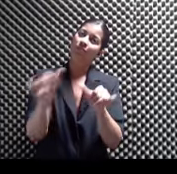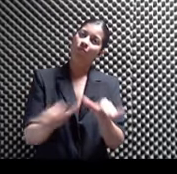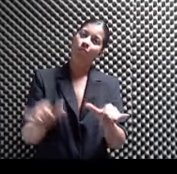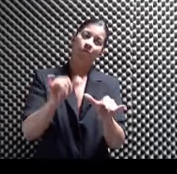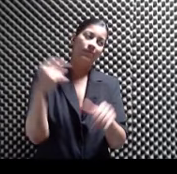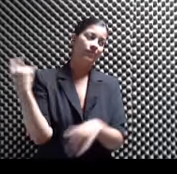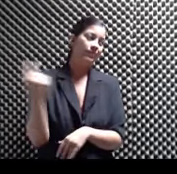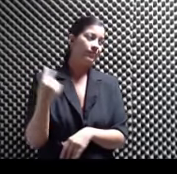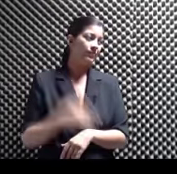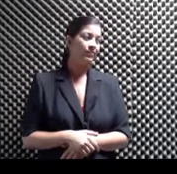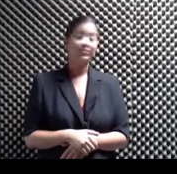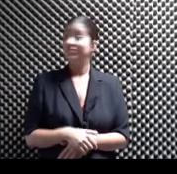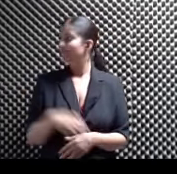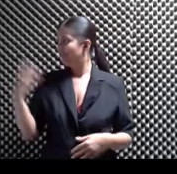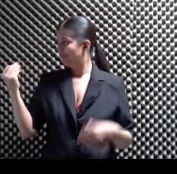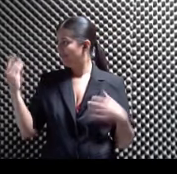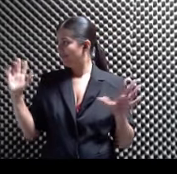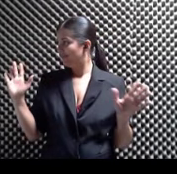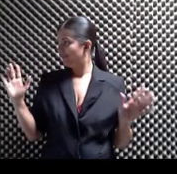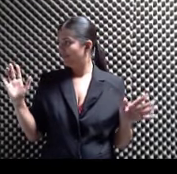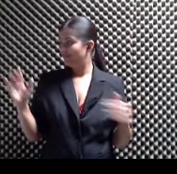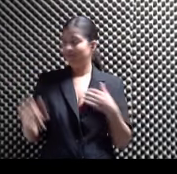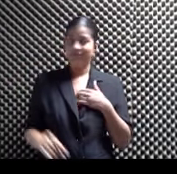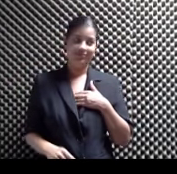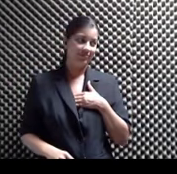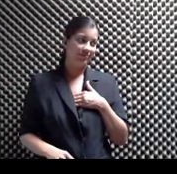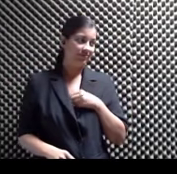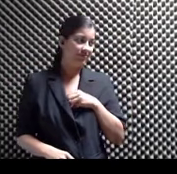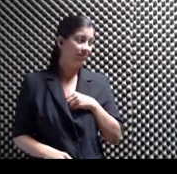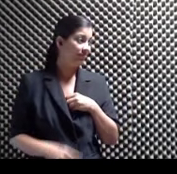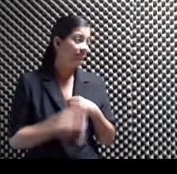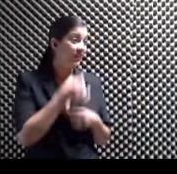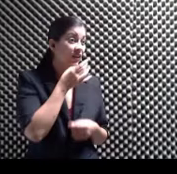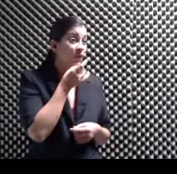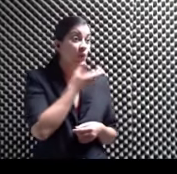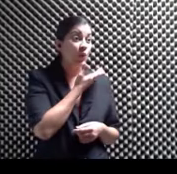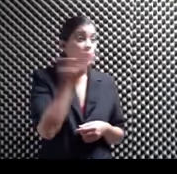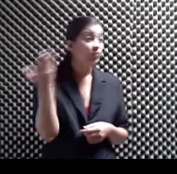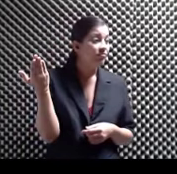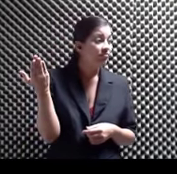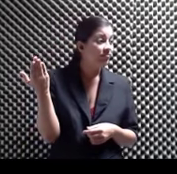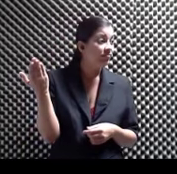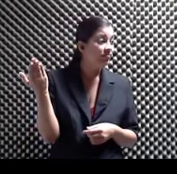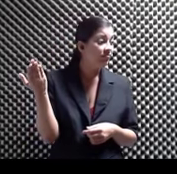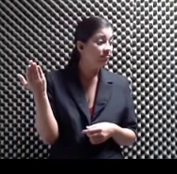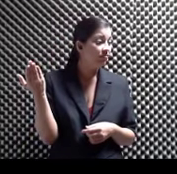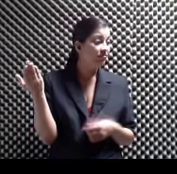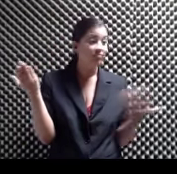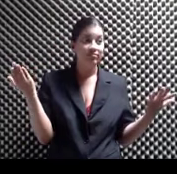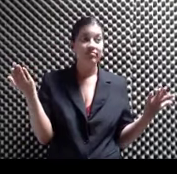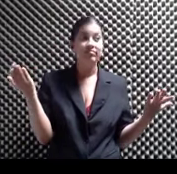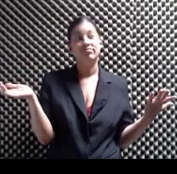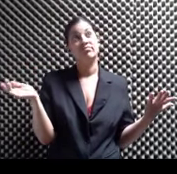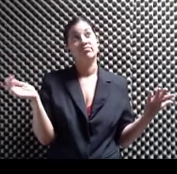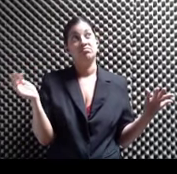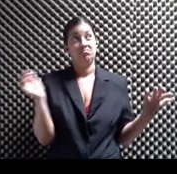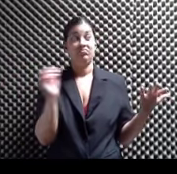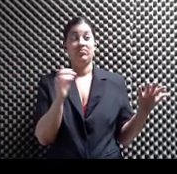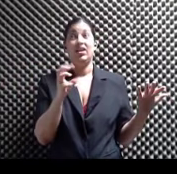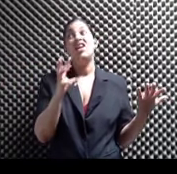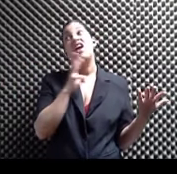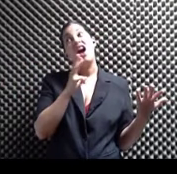Mira. Y ya se fue. Y no había luz. ¿Y no había luz? ¿Dónde no había luz? Yo sé que hay